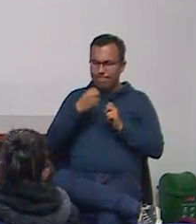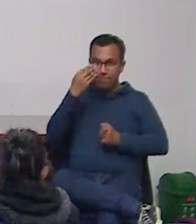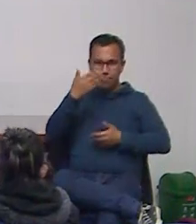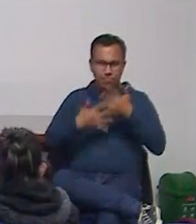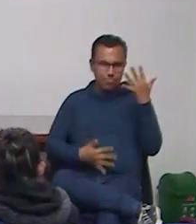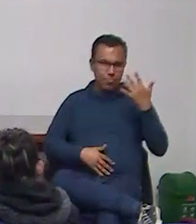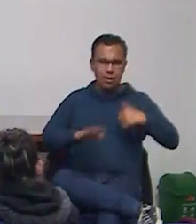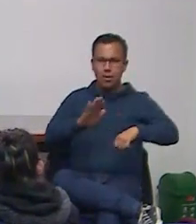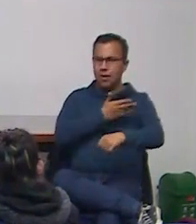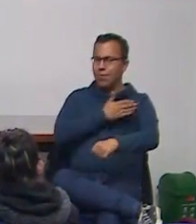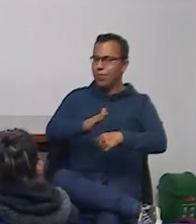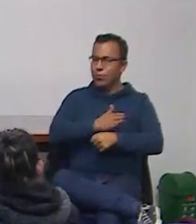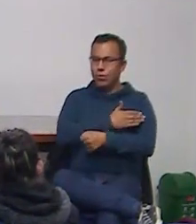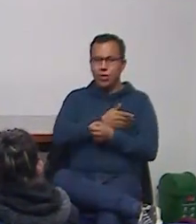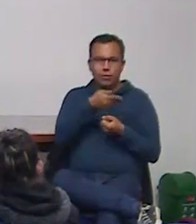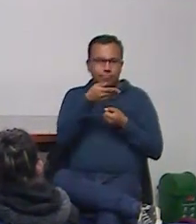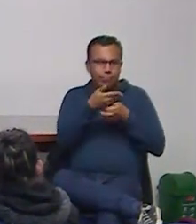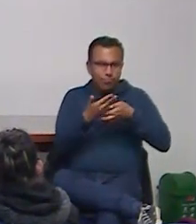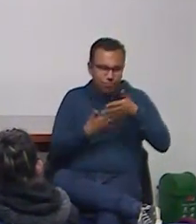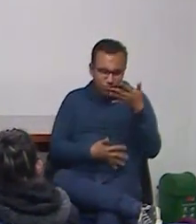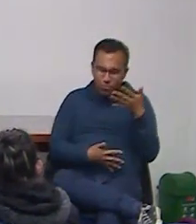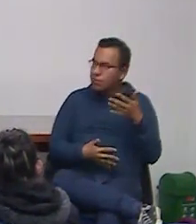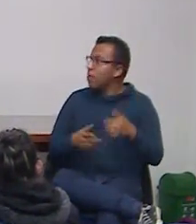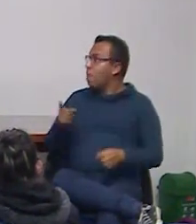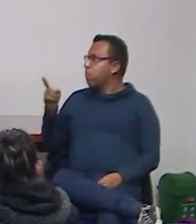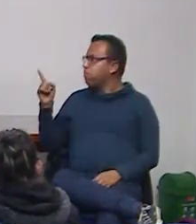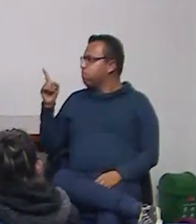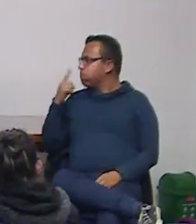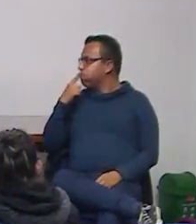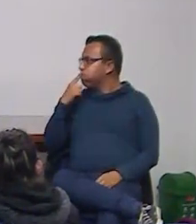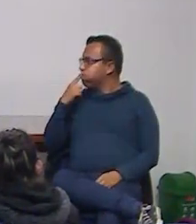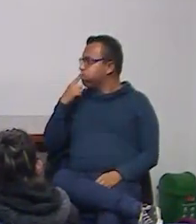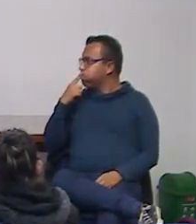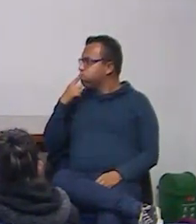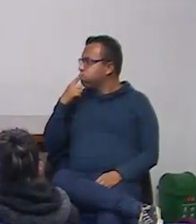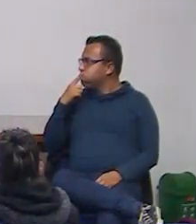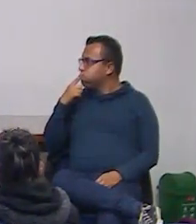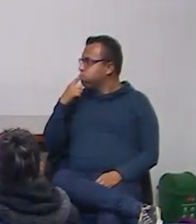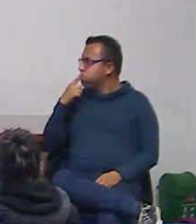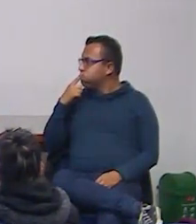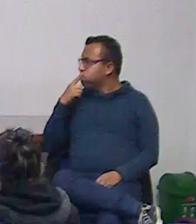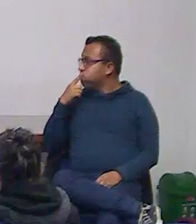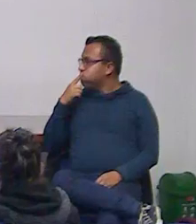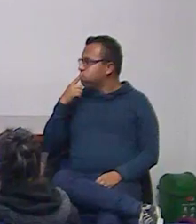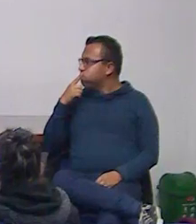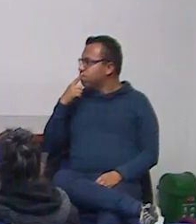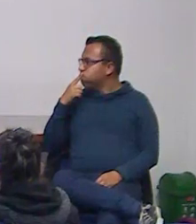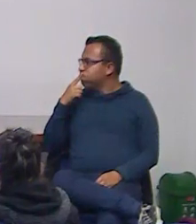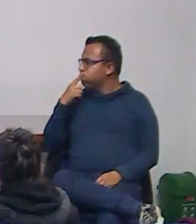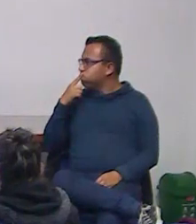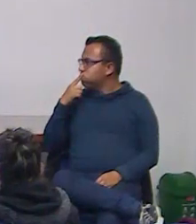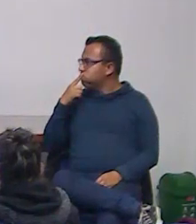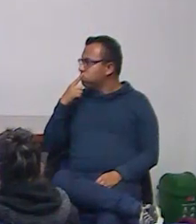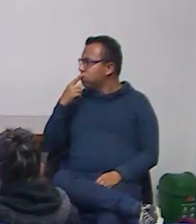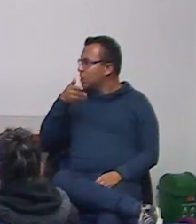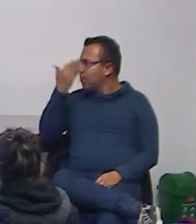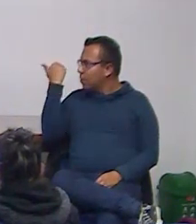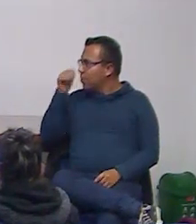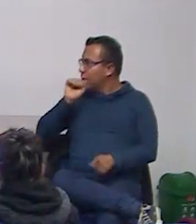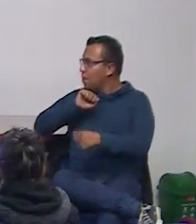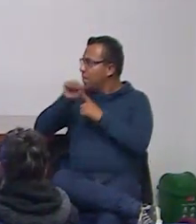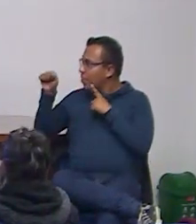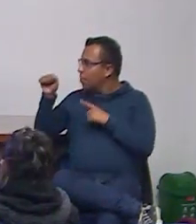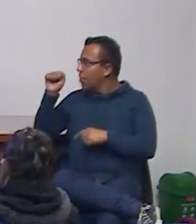música y yo hay hay uno de los programas que se llama ritmo de trabajo que no lo lo